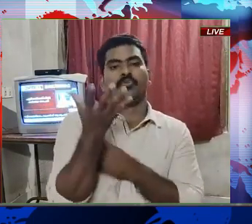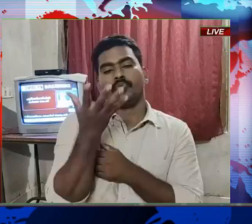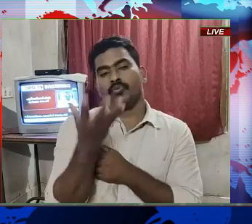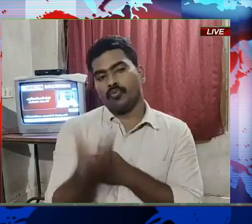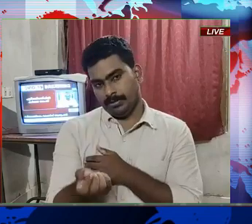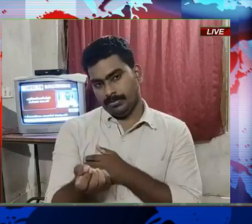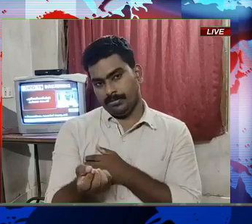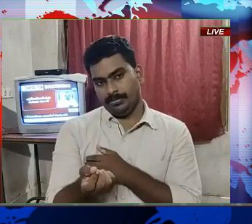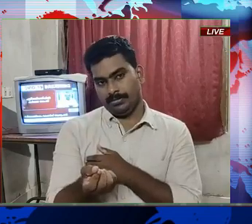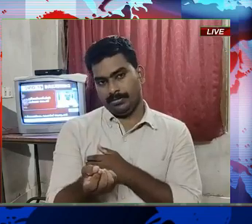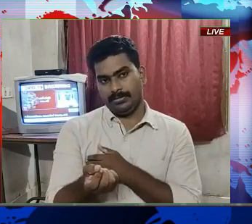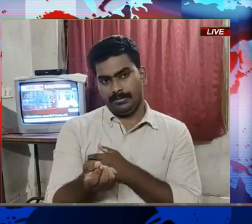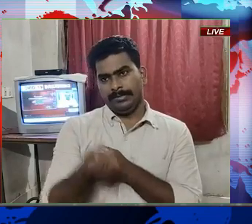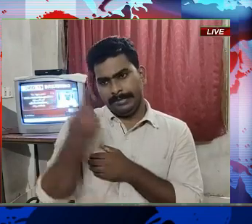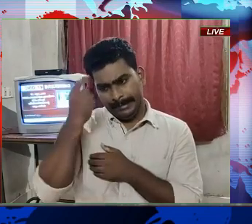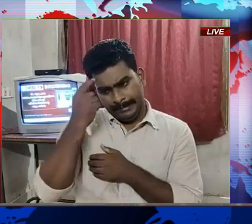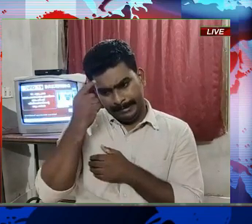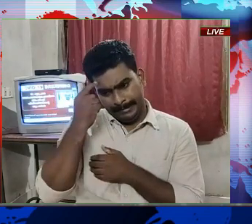അതേപോലെ തന്നെ